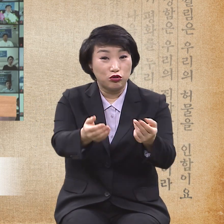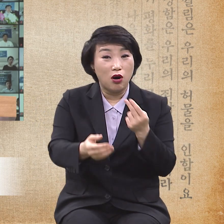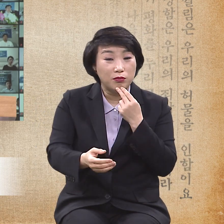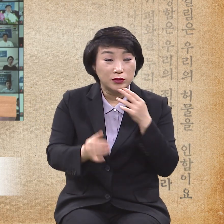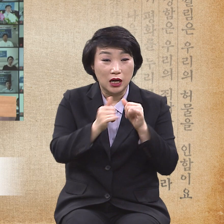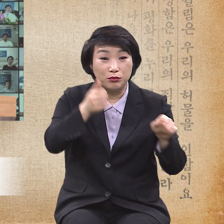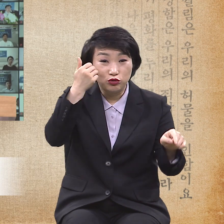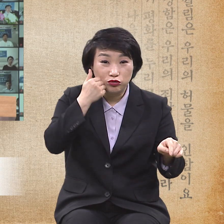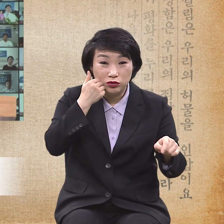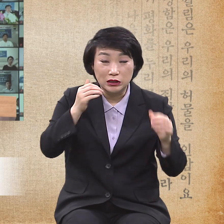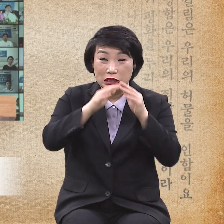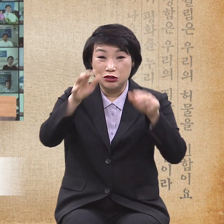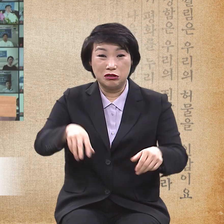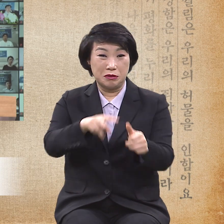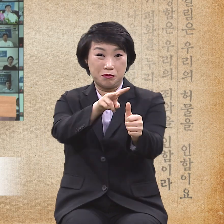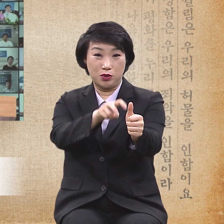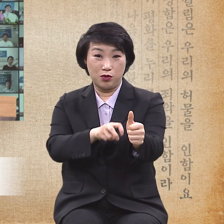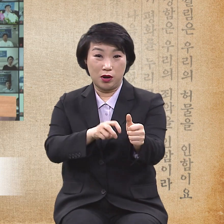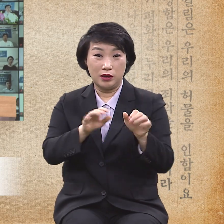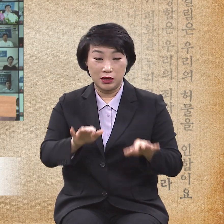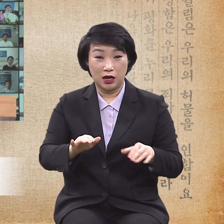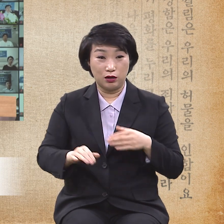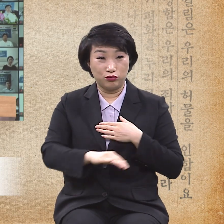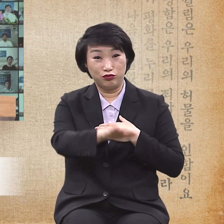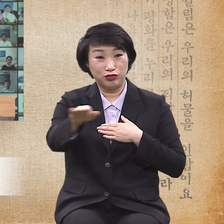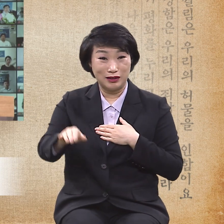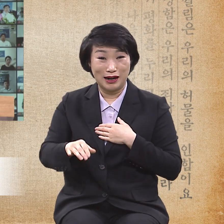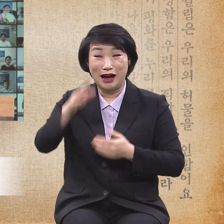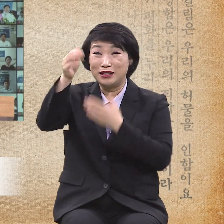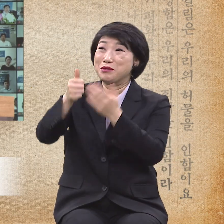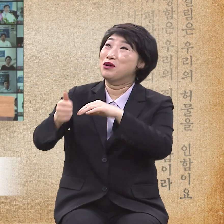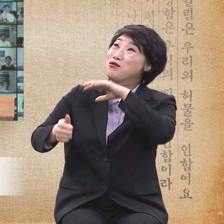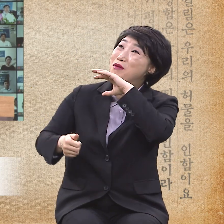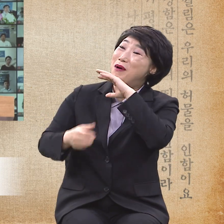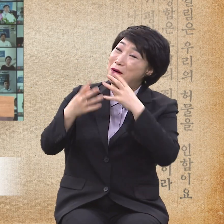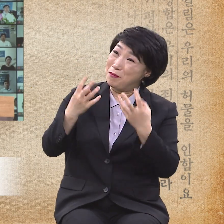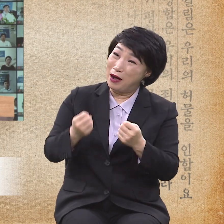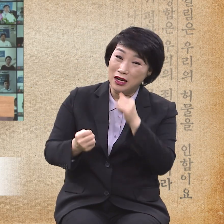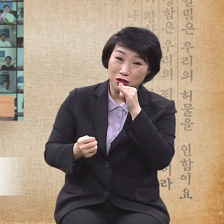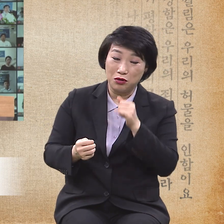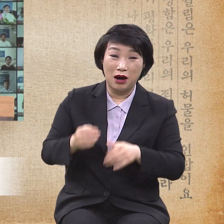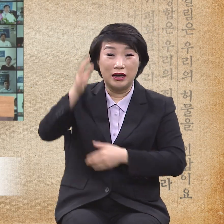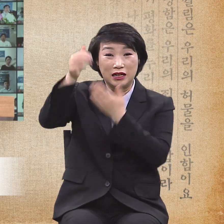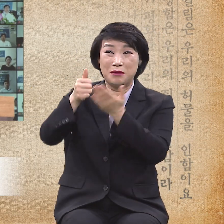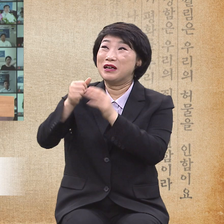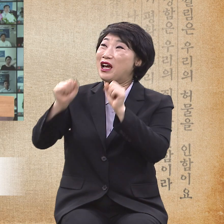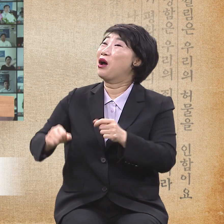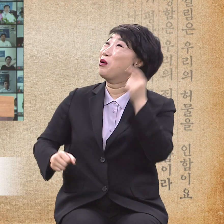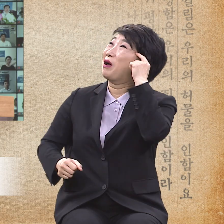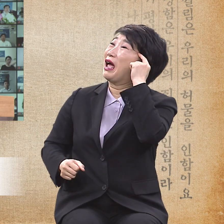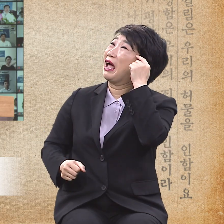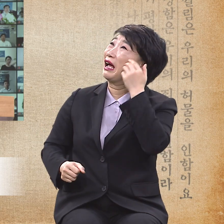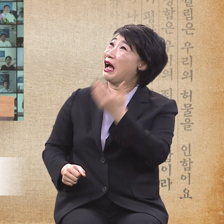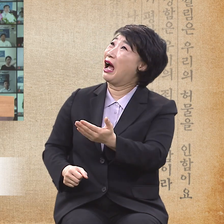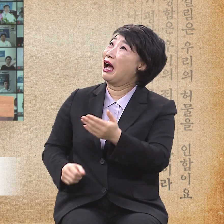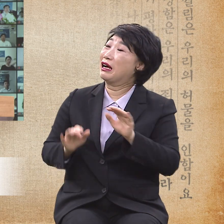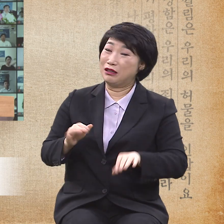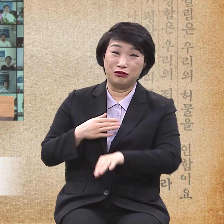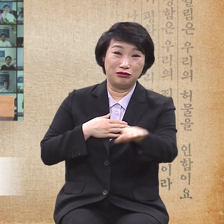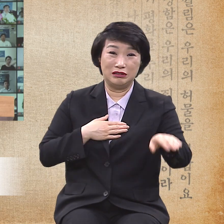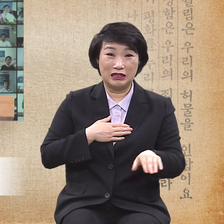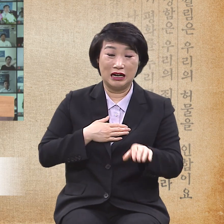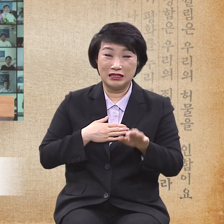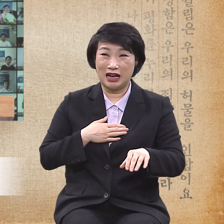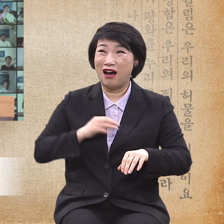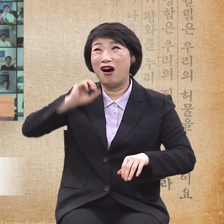자는 이웃을 미워해. 우리가 얼마나 하나님을 원망하고 하나님이 계시면 이럴 수가 있냐고